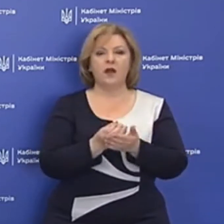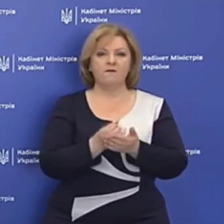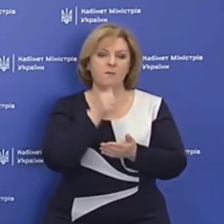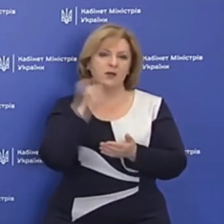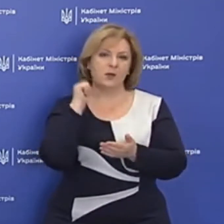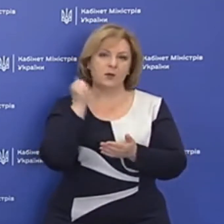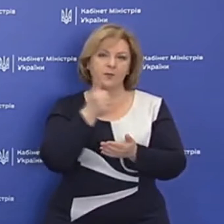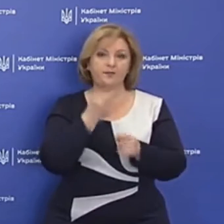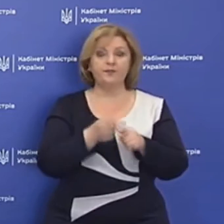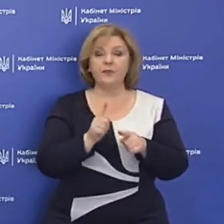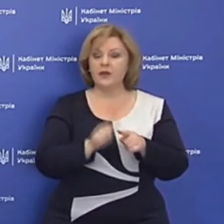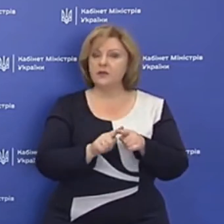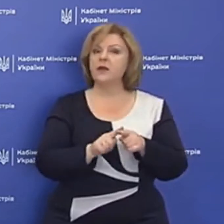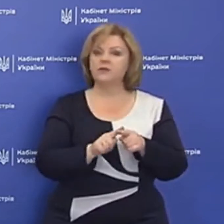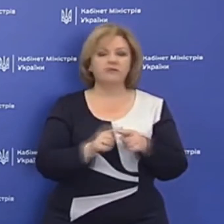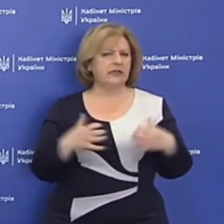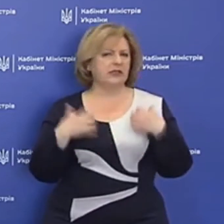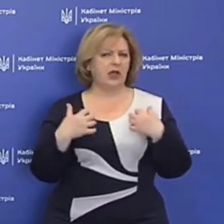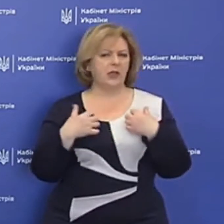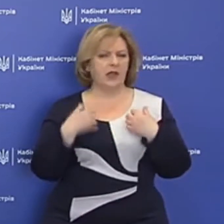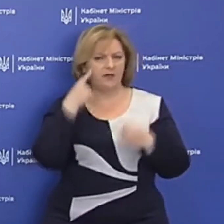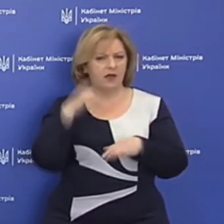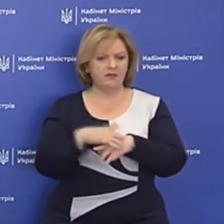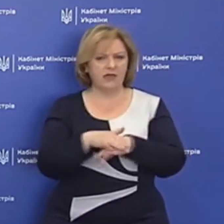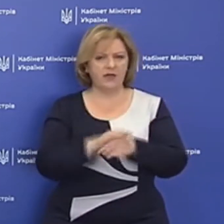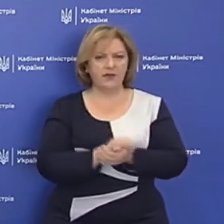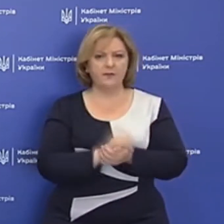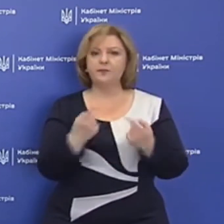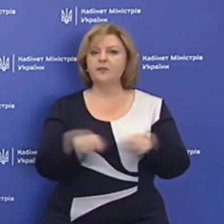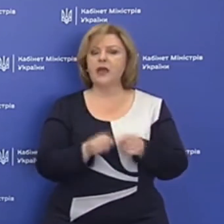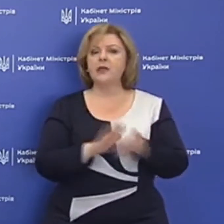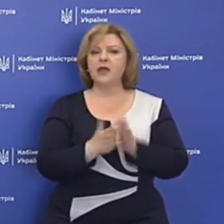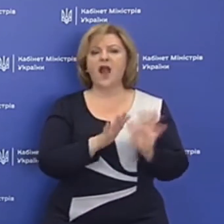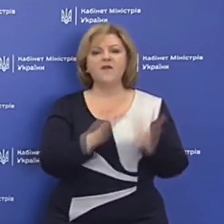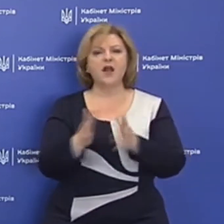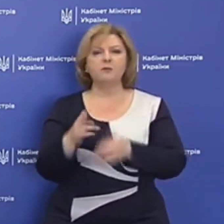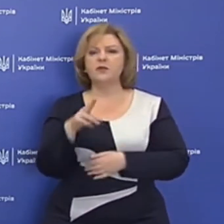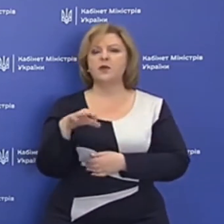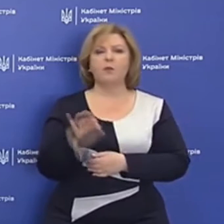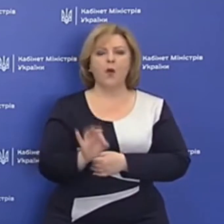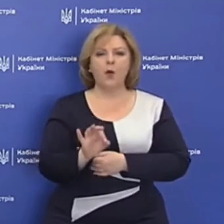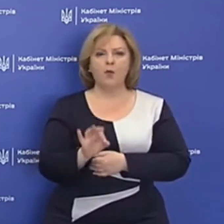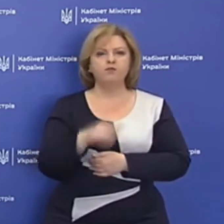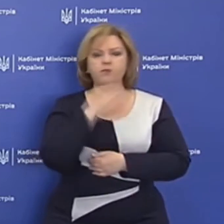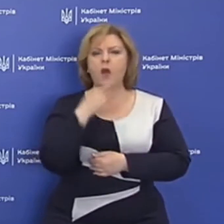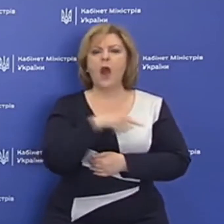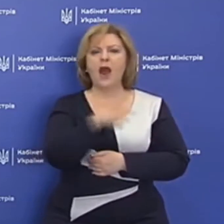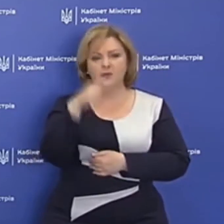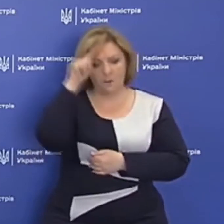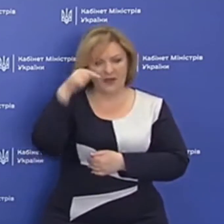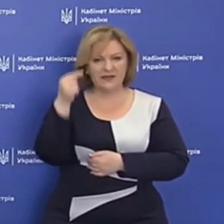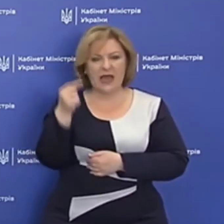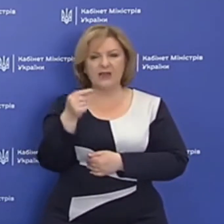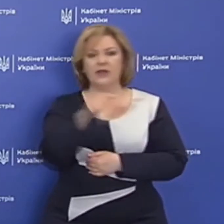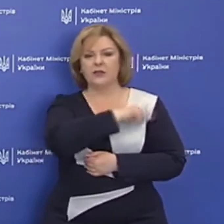році. Це жахливі цифри. Така ситуація відбувається по багатьох